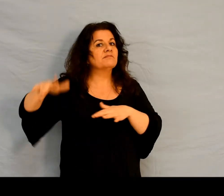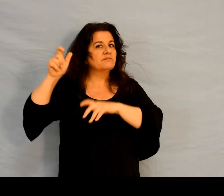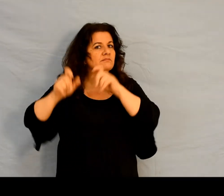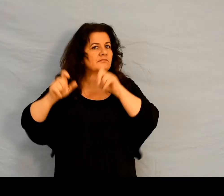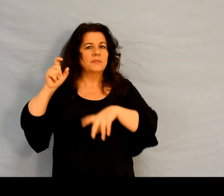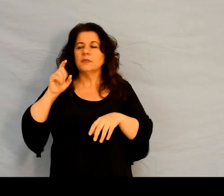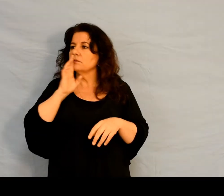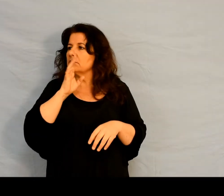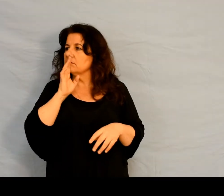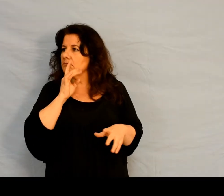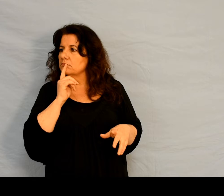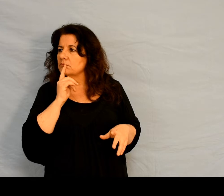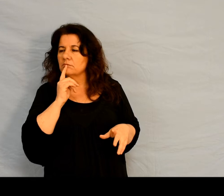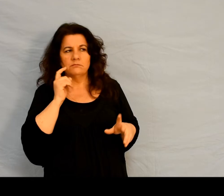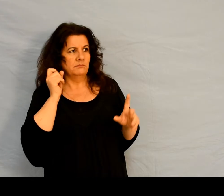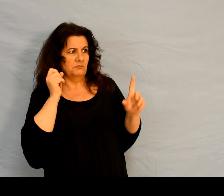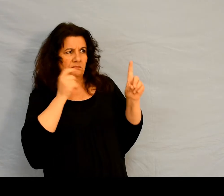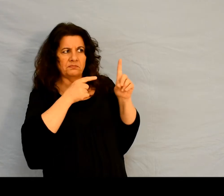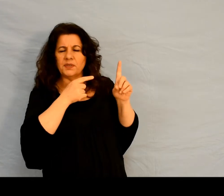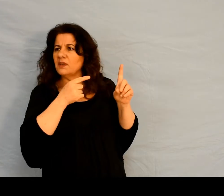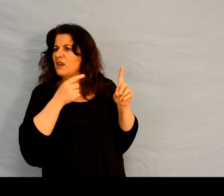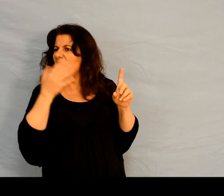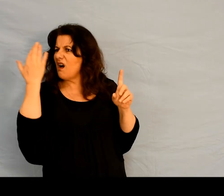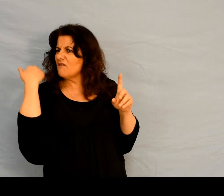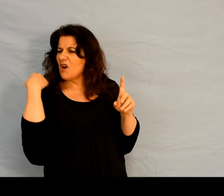« N'est-ce pas celui qui se tenait là pour mendier ?»